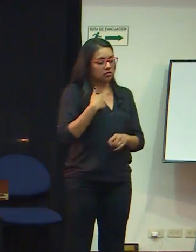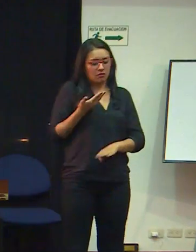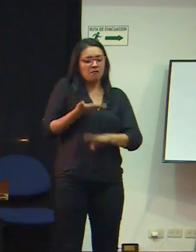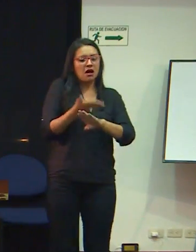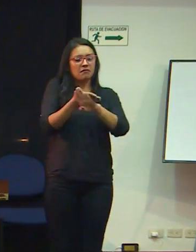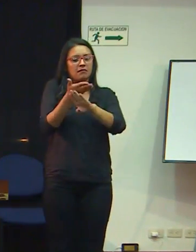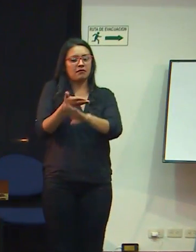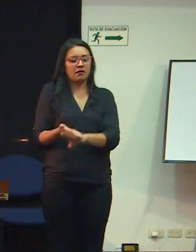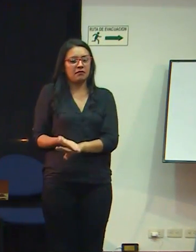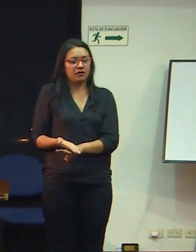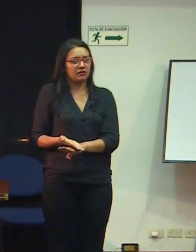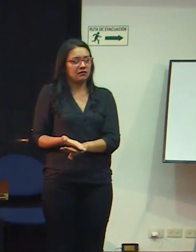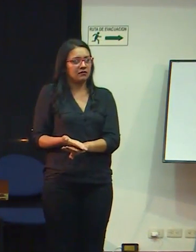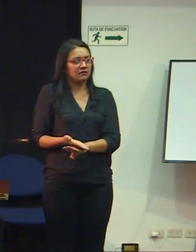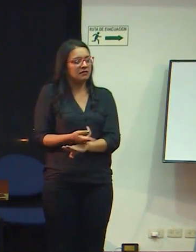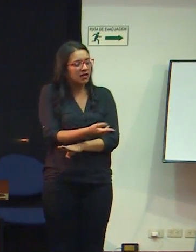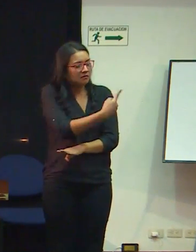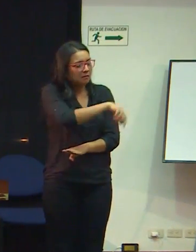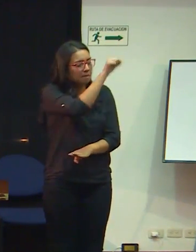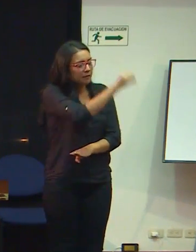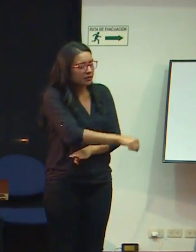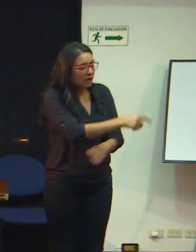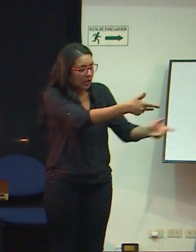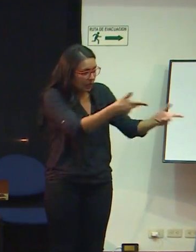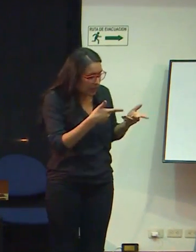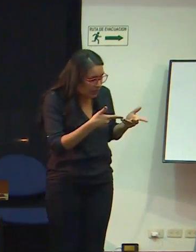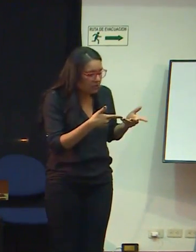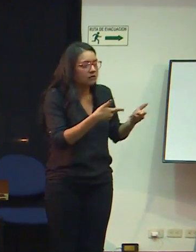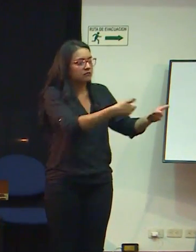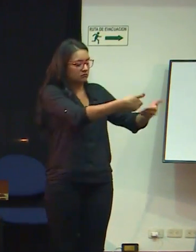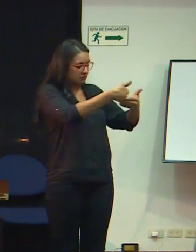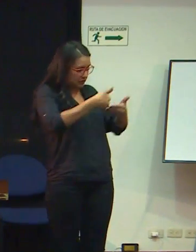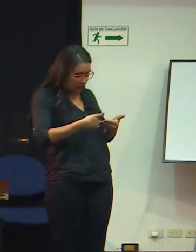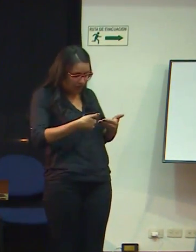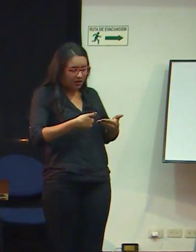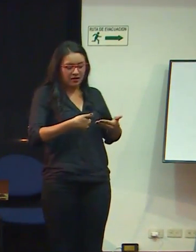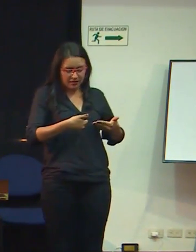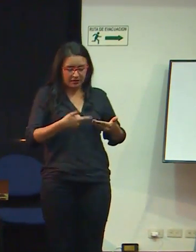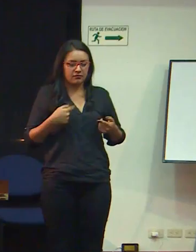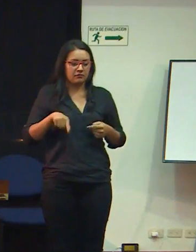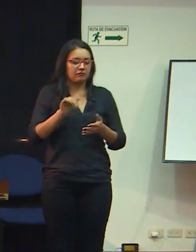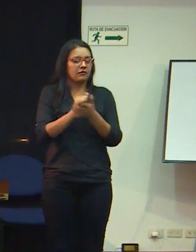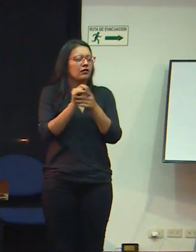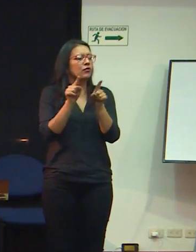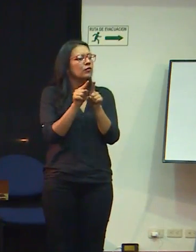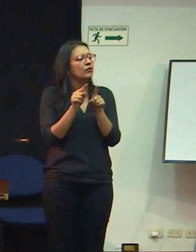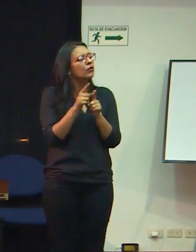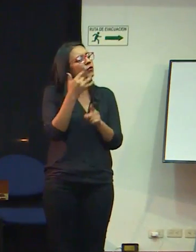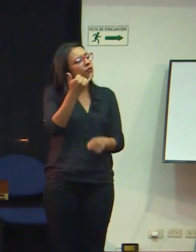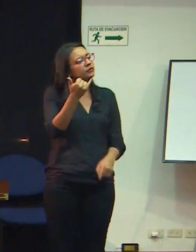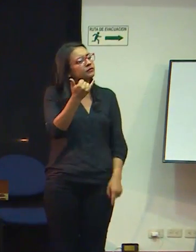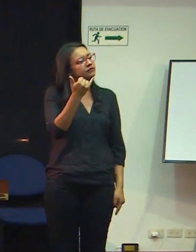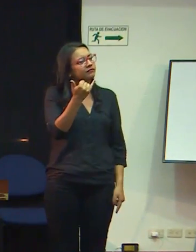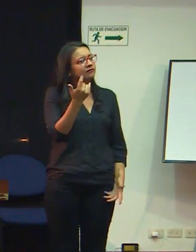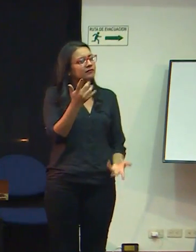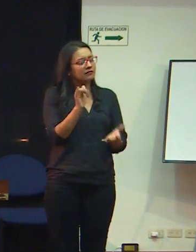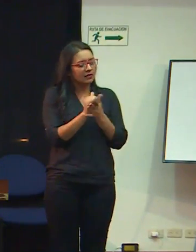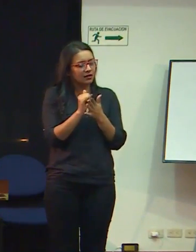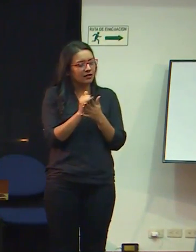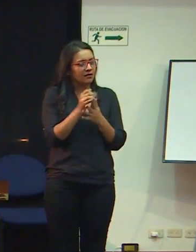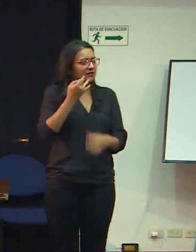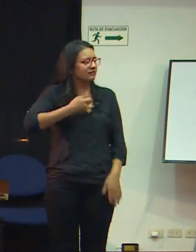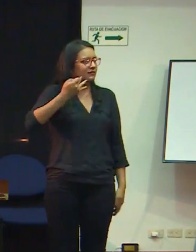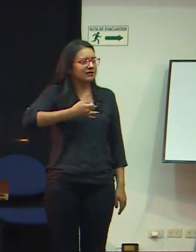visiones de hacer las cosas, otras propuestas para encontrarnos, y que nosotros tal vez dentro de esta forma pues que hemos hecho